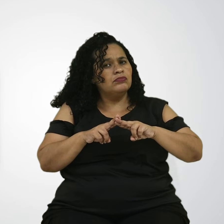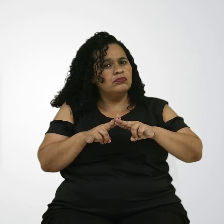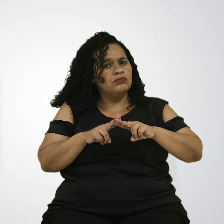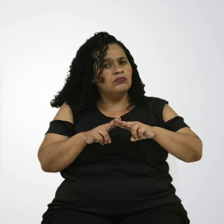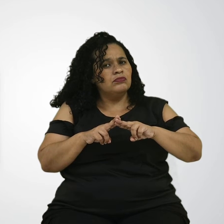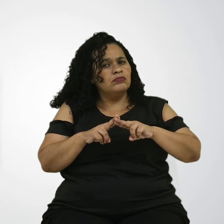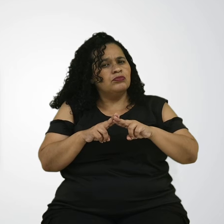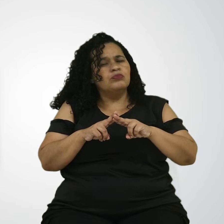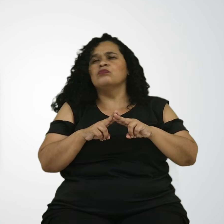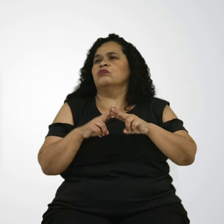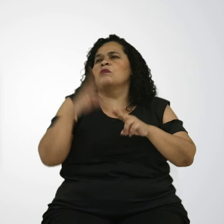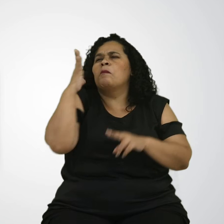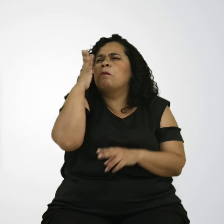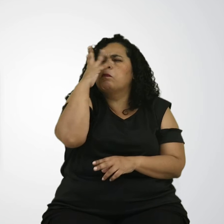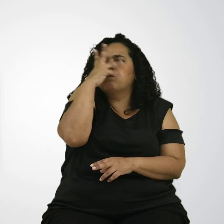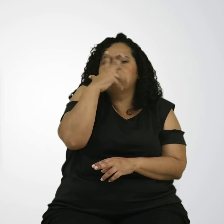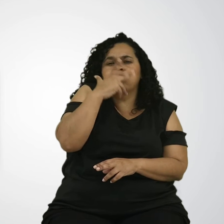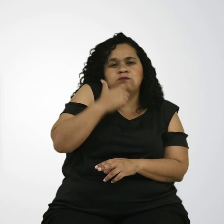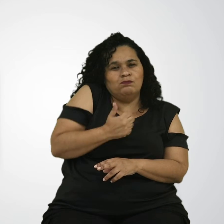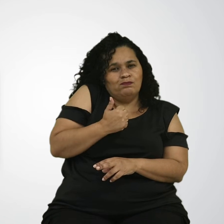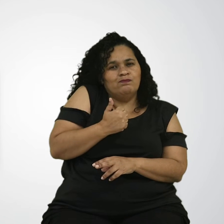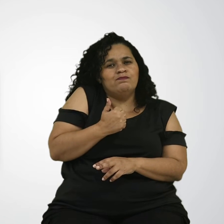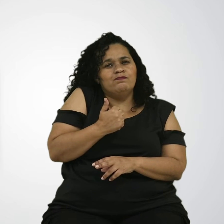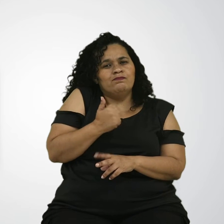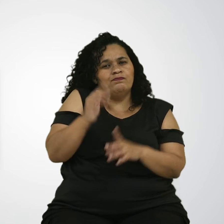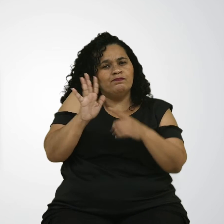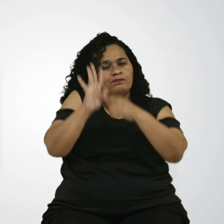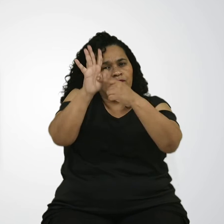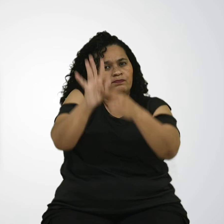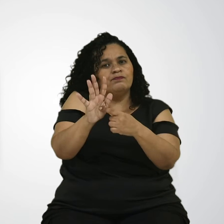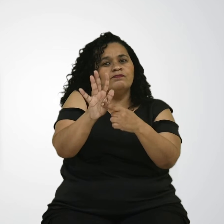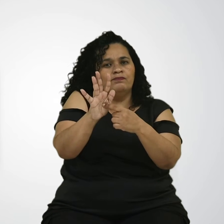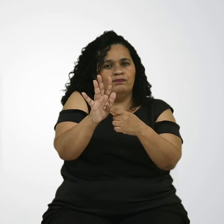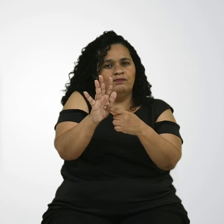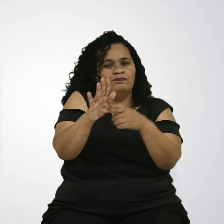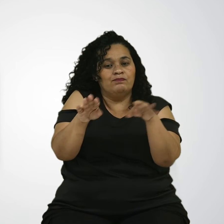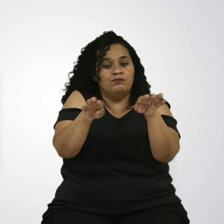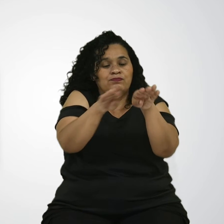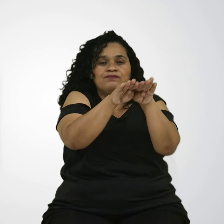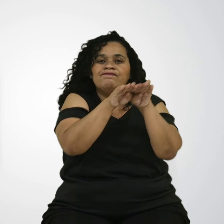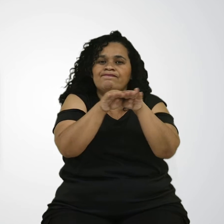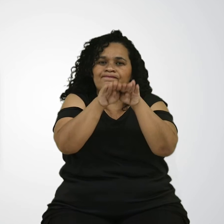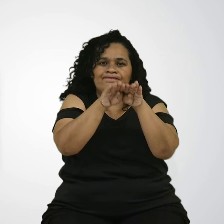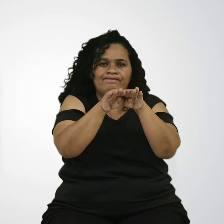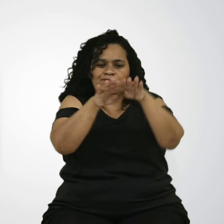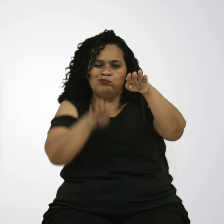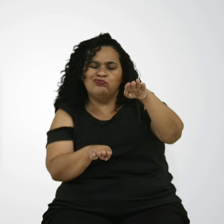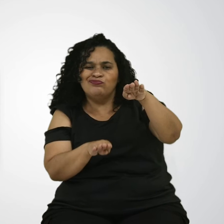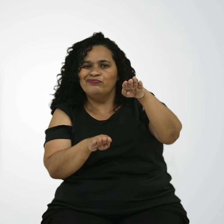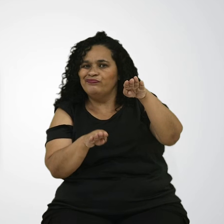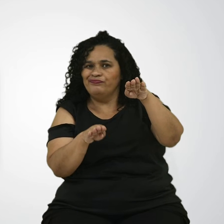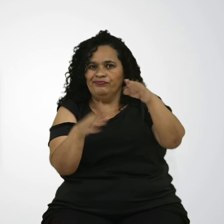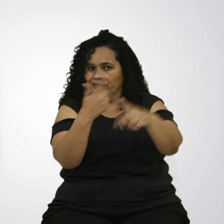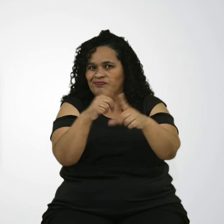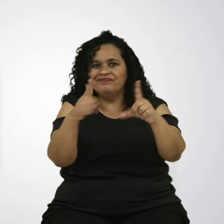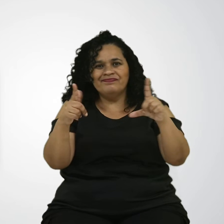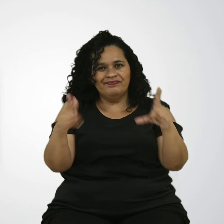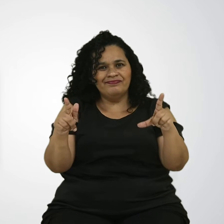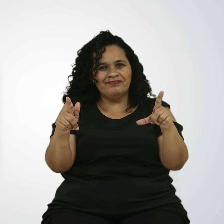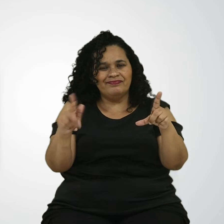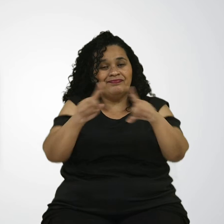essa beleza, há uma beleza na sujeição. Não há diminuição, não há inferioridade, há